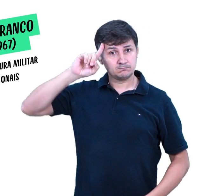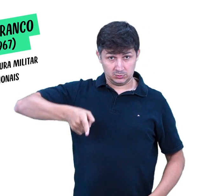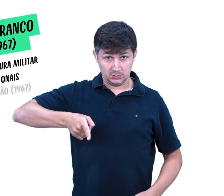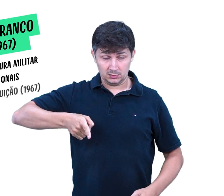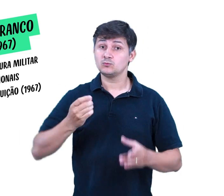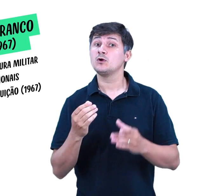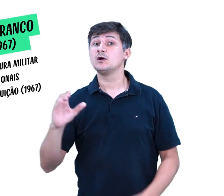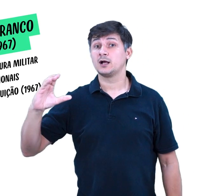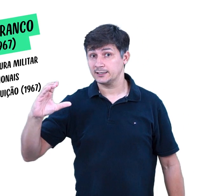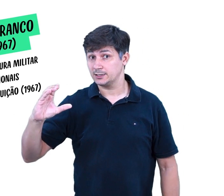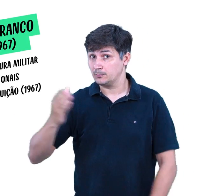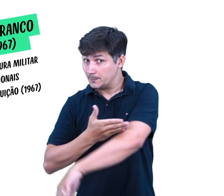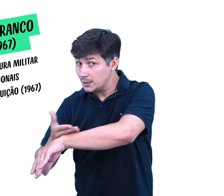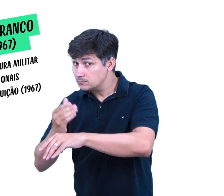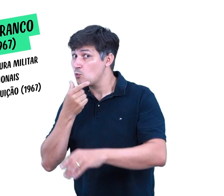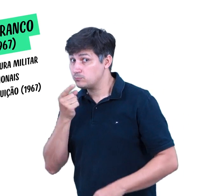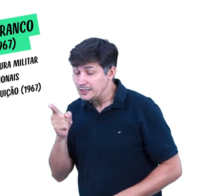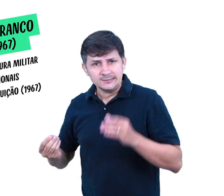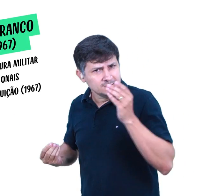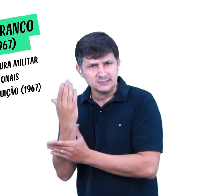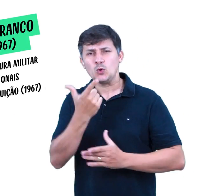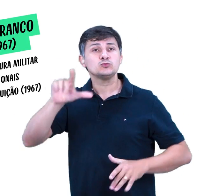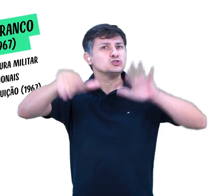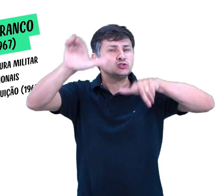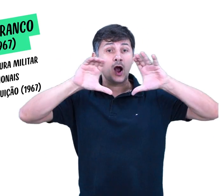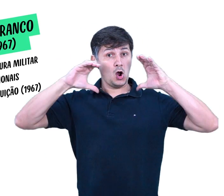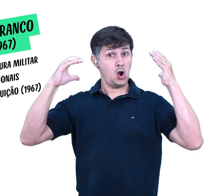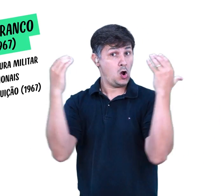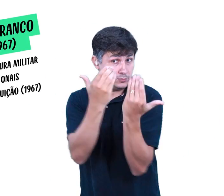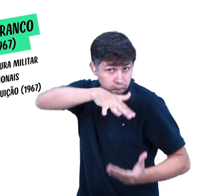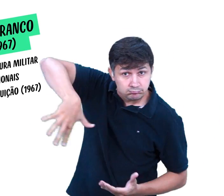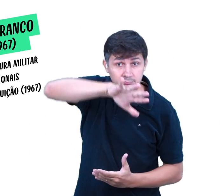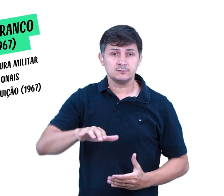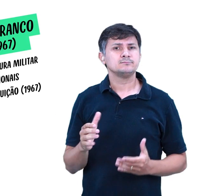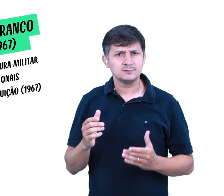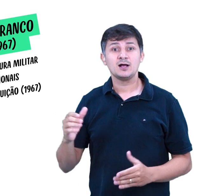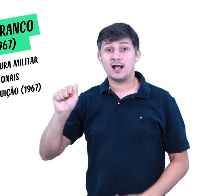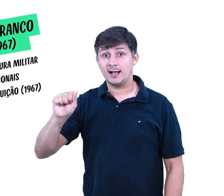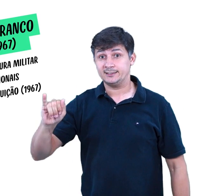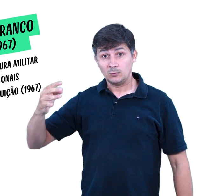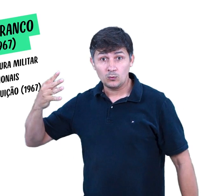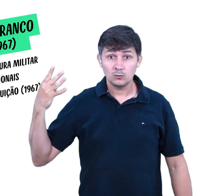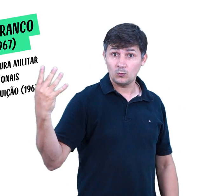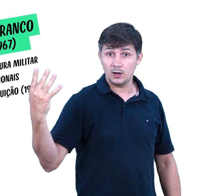Branco cria uma nova Constituição, convoca o Congresso Nacional para votação a partir do ato institucional número 4